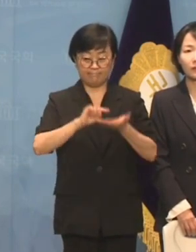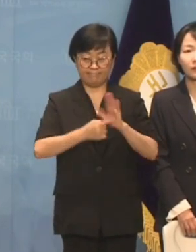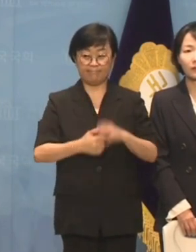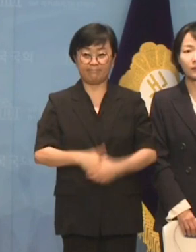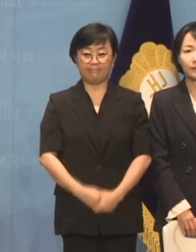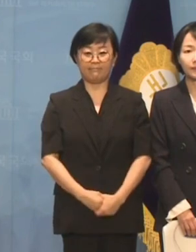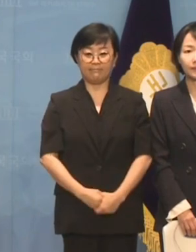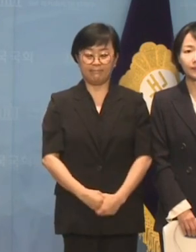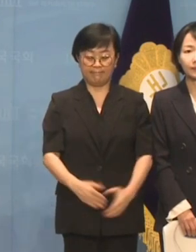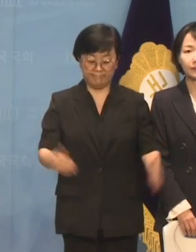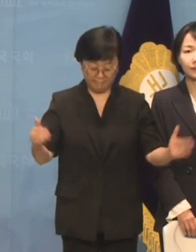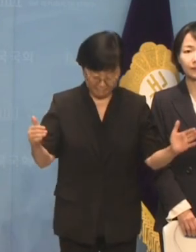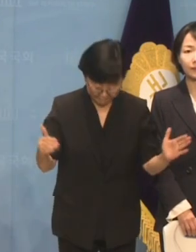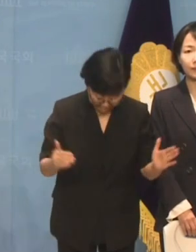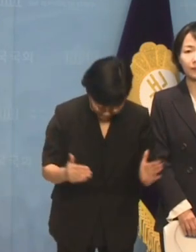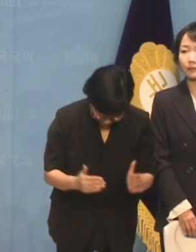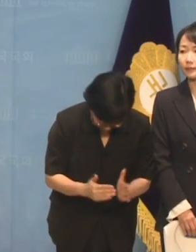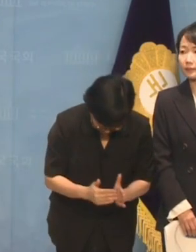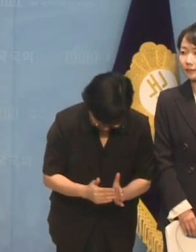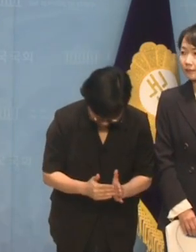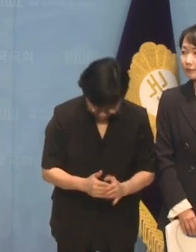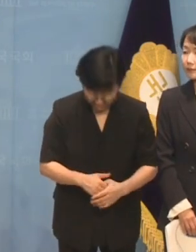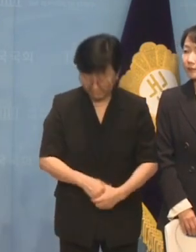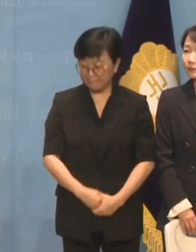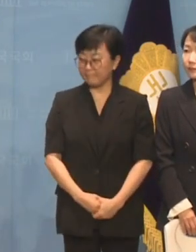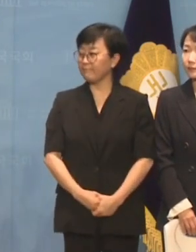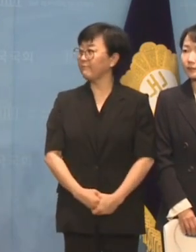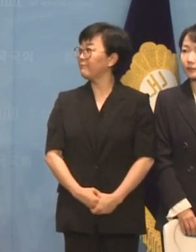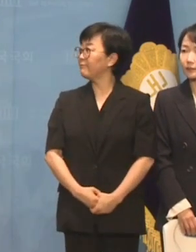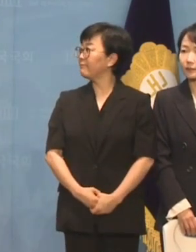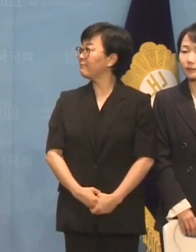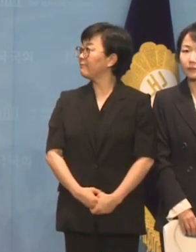묻겠습니다. 네, 이상입니다.